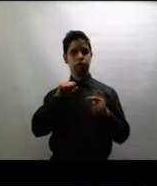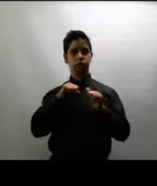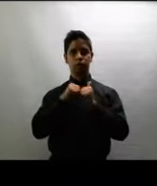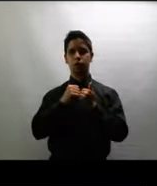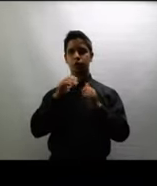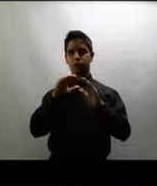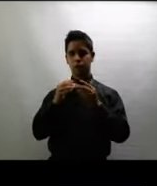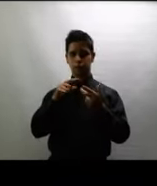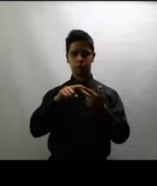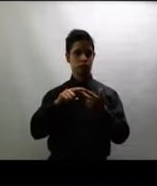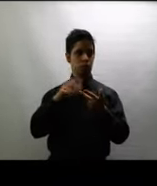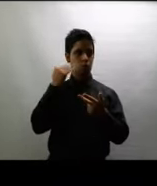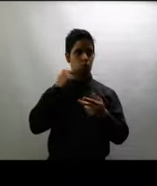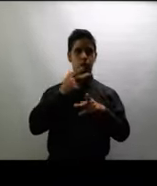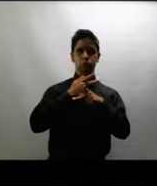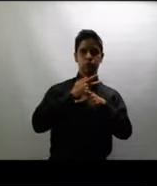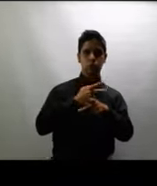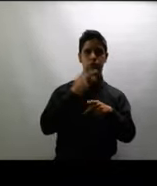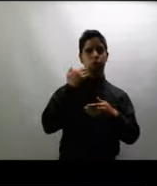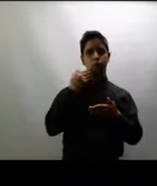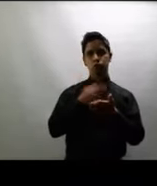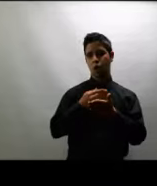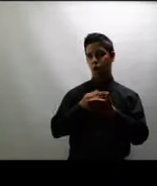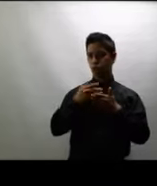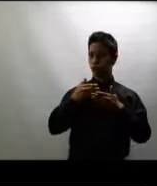tanto, porque hacer una producción es costoso.